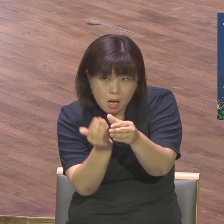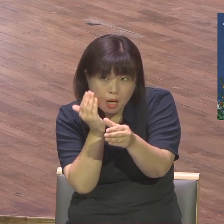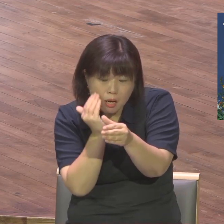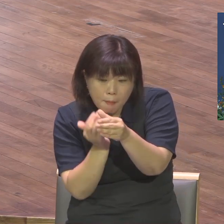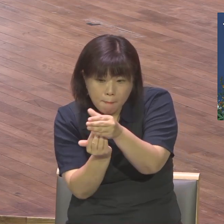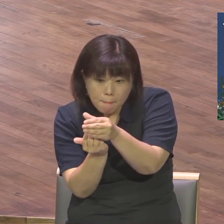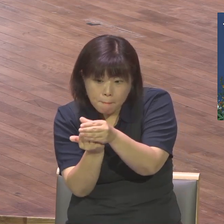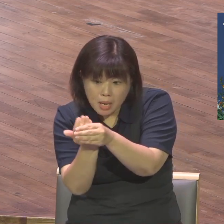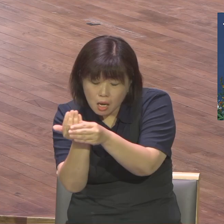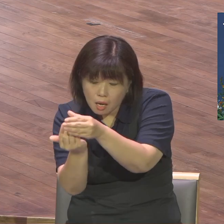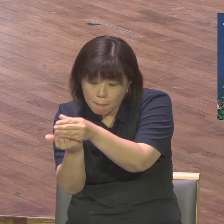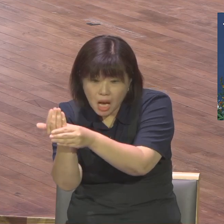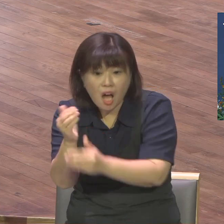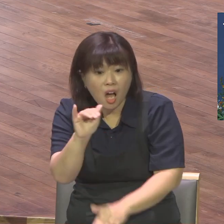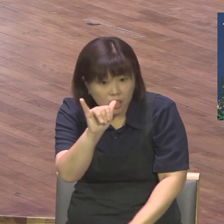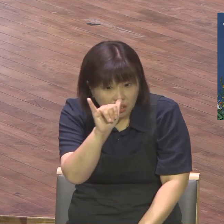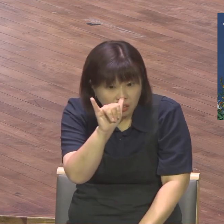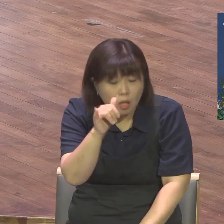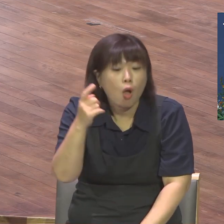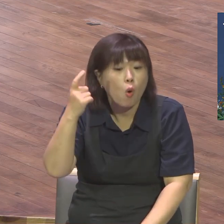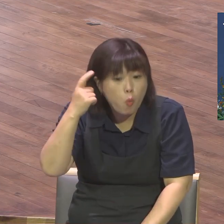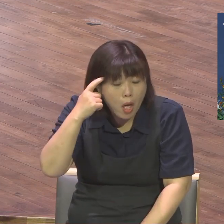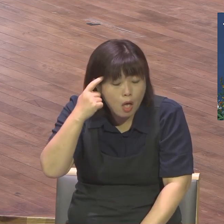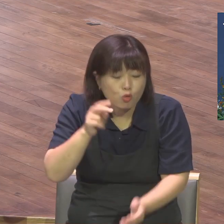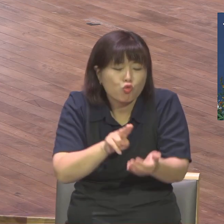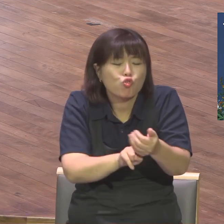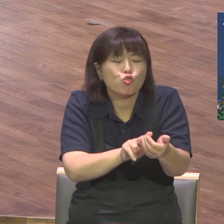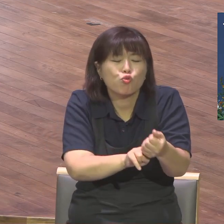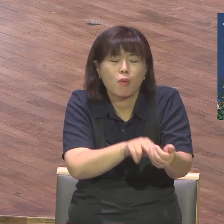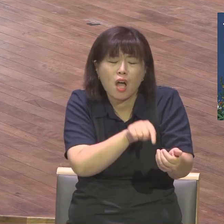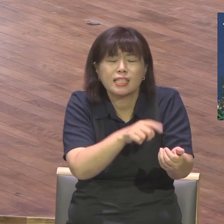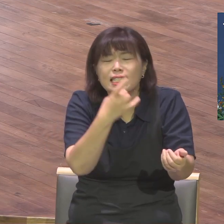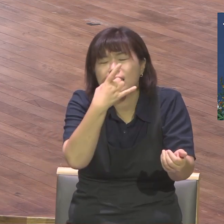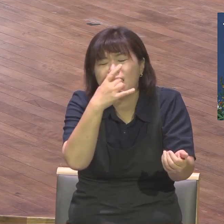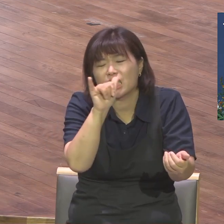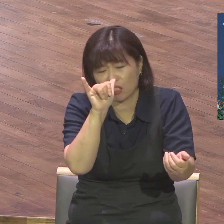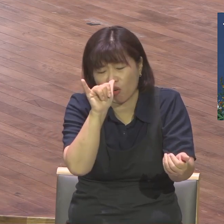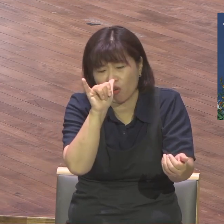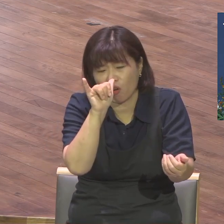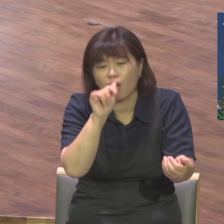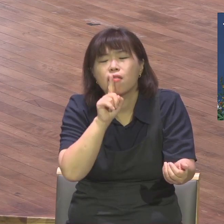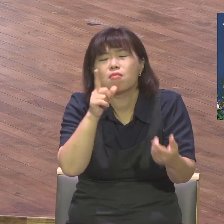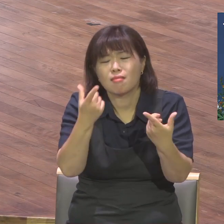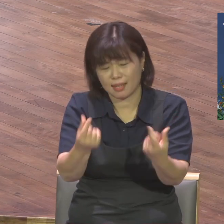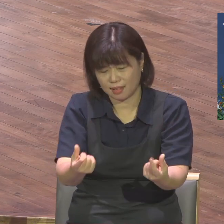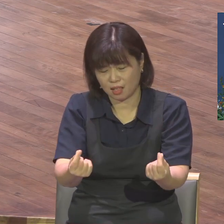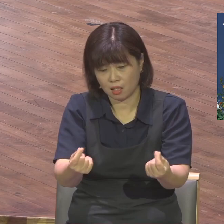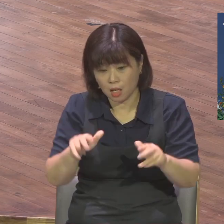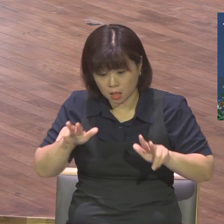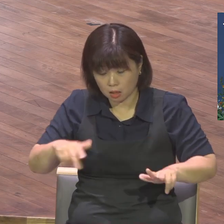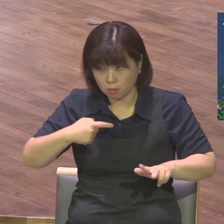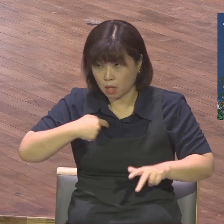여러분들이 지금 어떤 얼음 속에 지금 처해 있다 할지라도